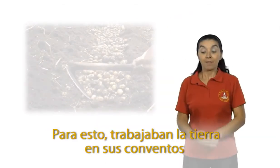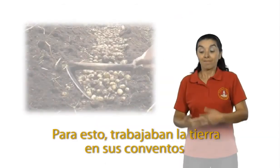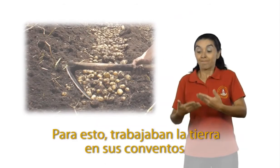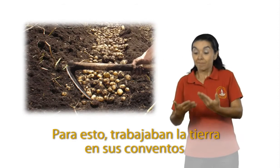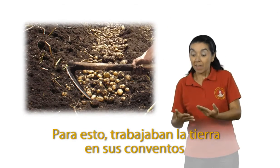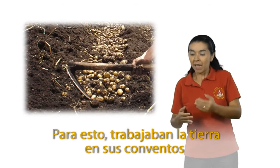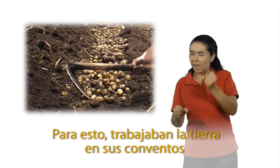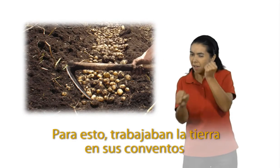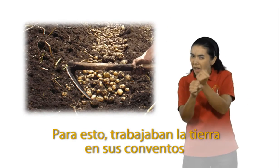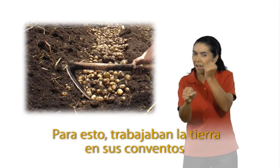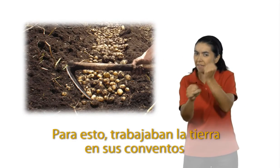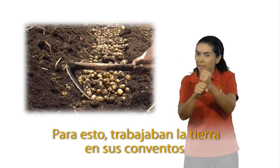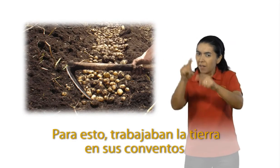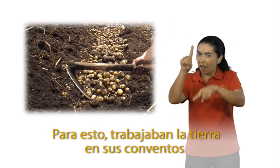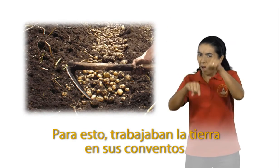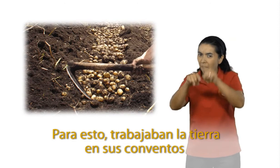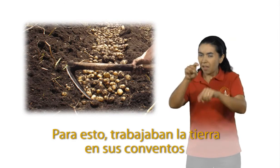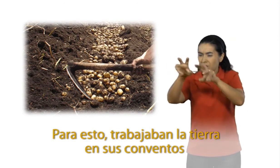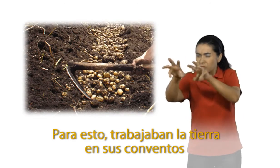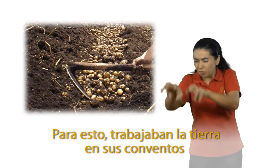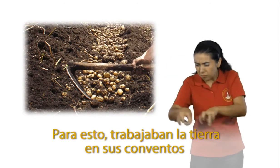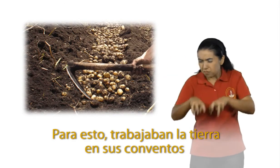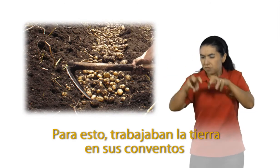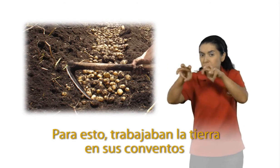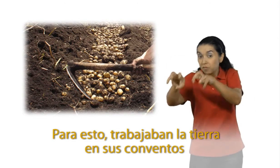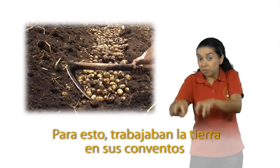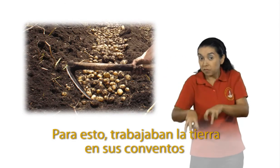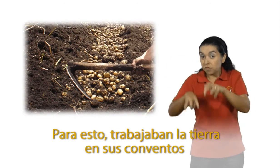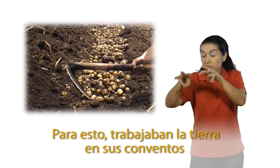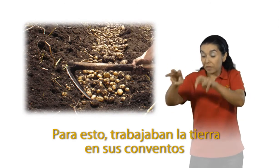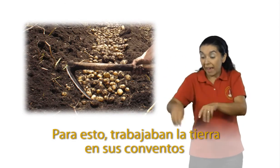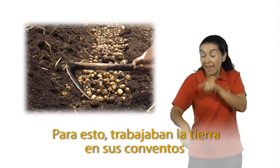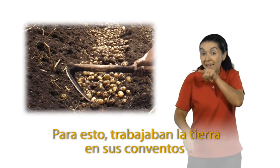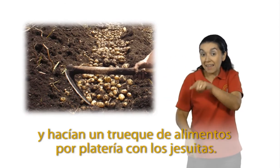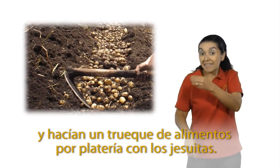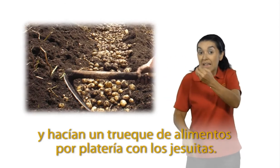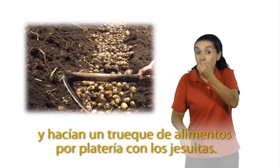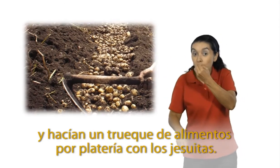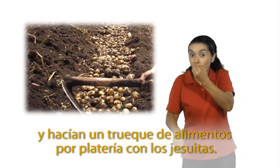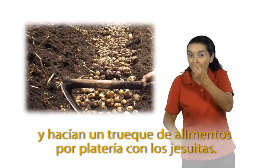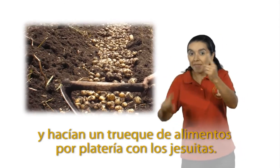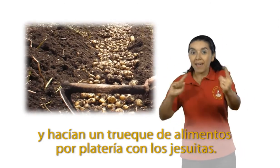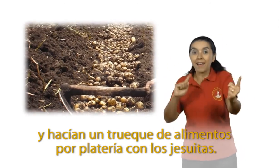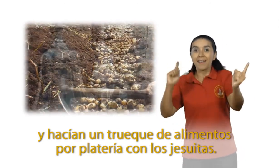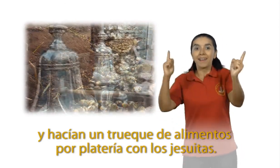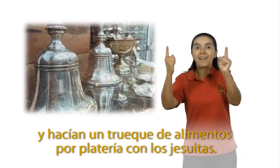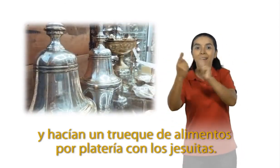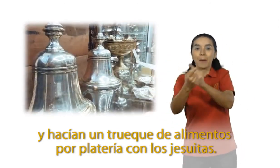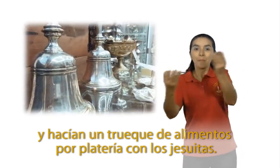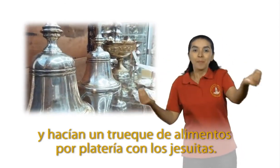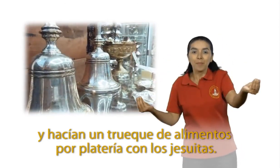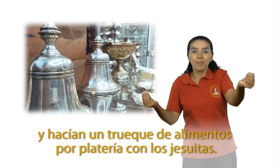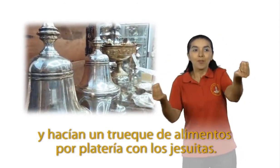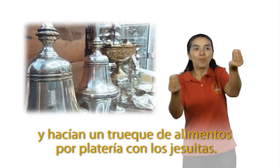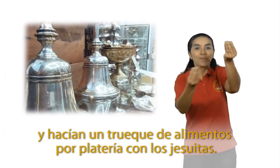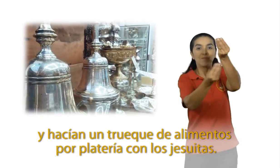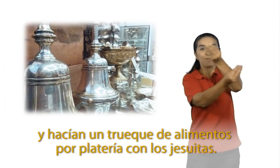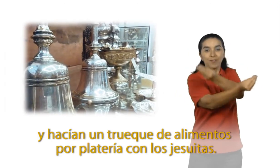Para esto trabajaban la tierra en sus conventos y hacían un trueque de alimentos por platería con los